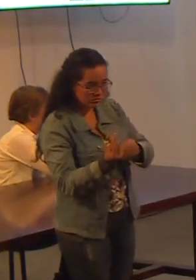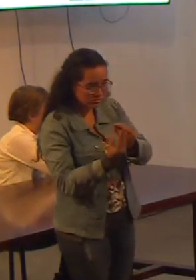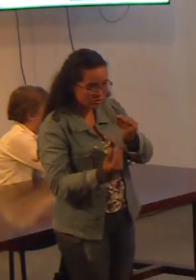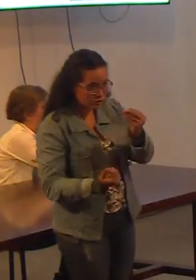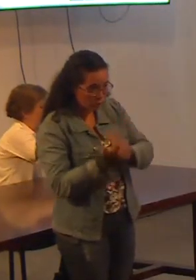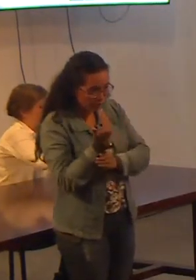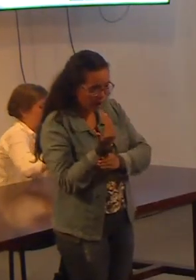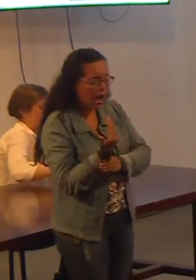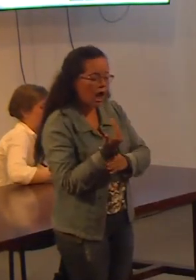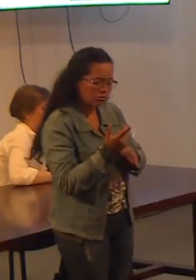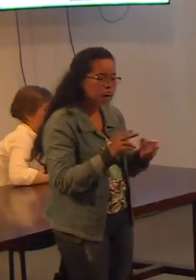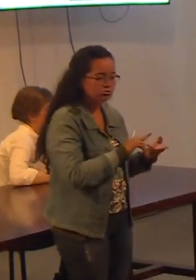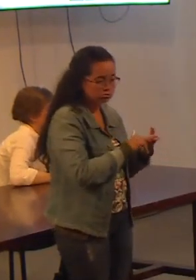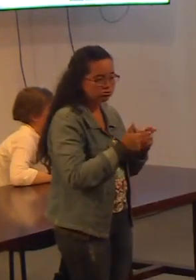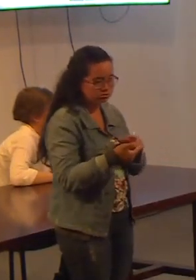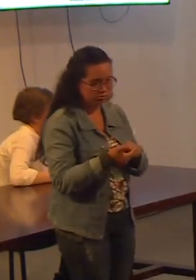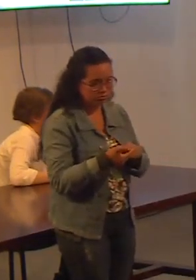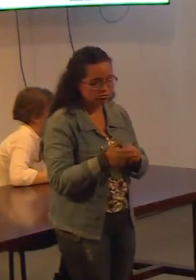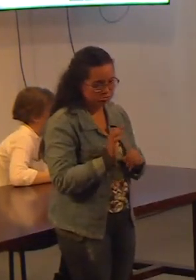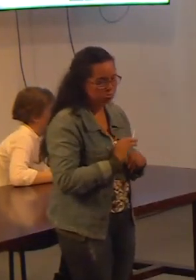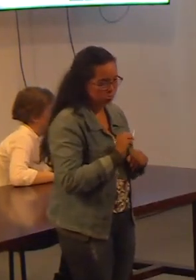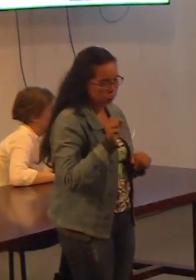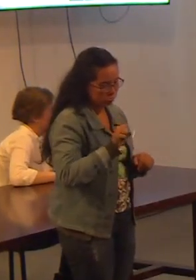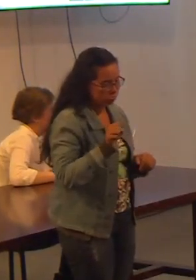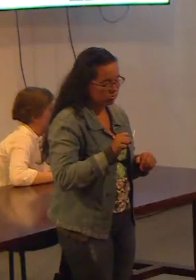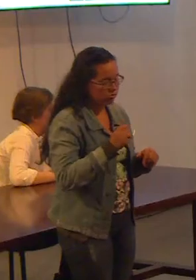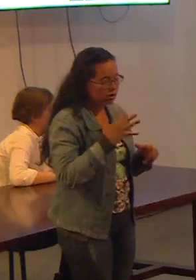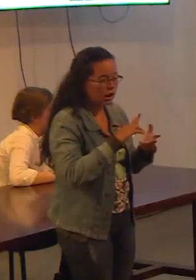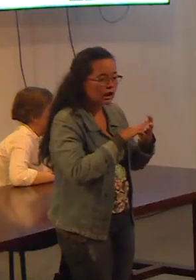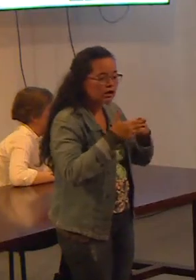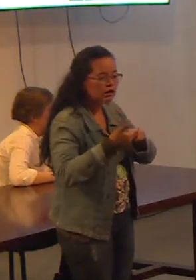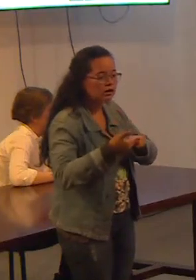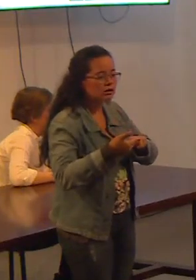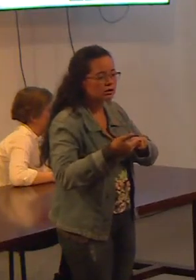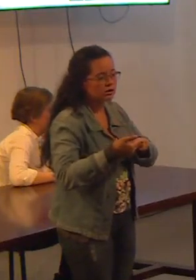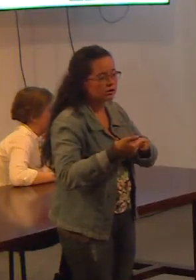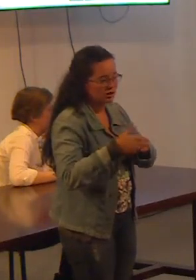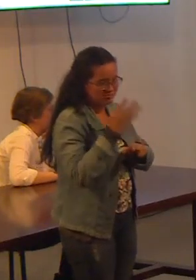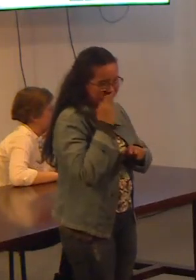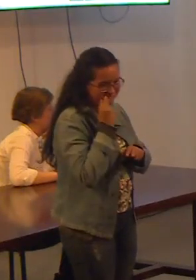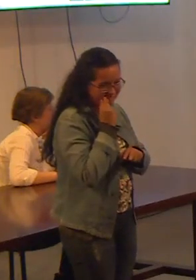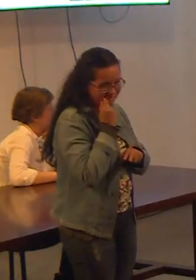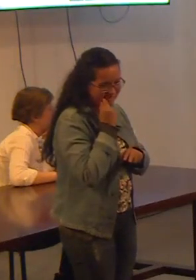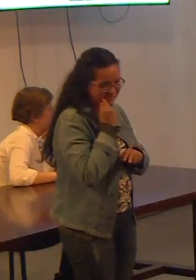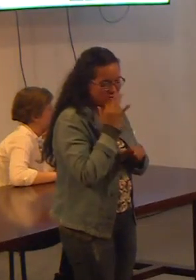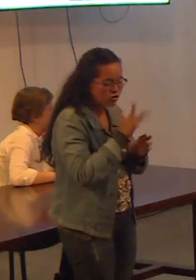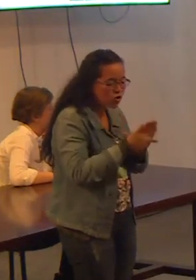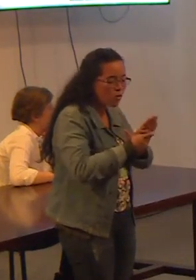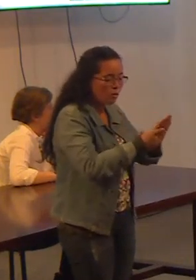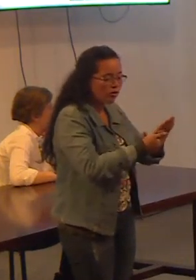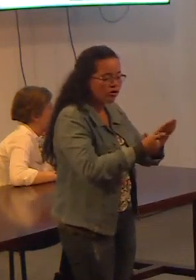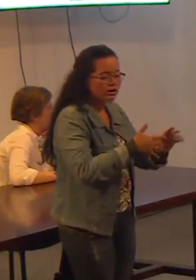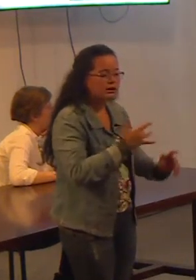expresión. Aquí encontramos una relación frente a haciendo parte de la experiencia y manifestar del